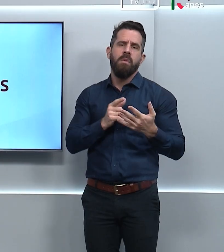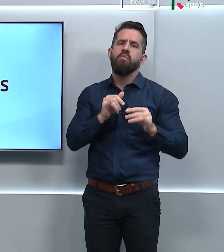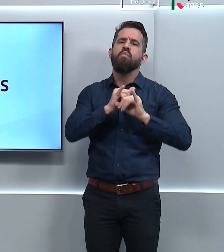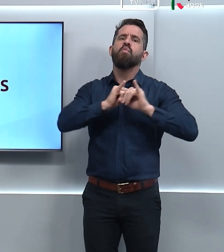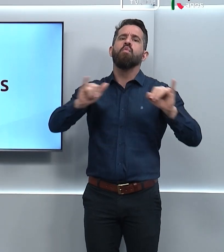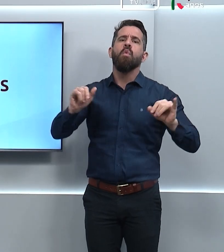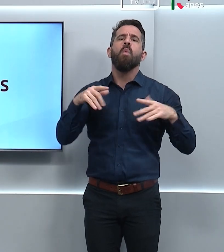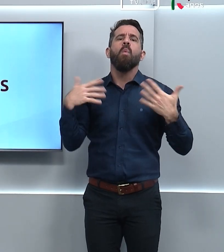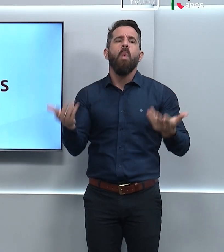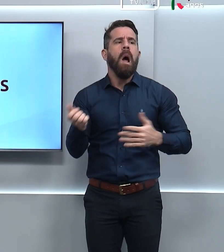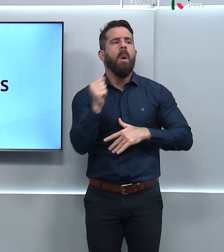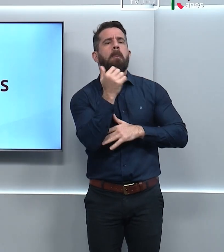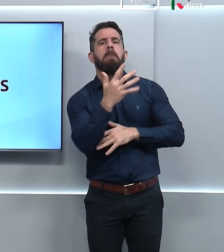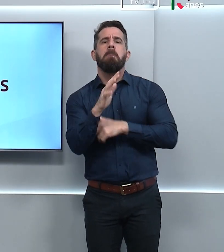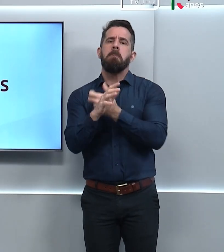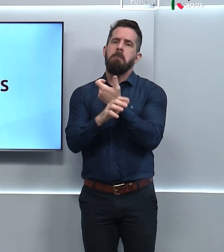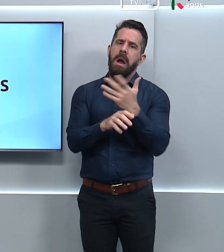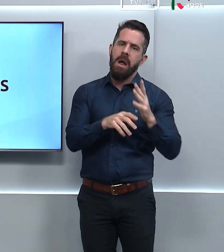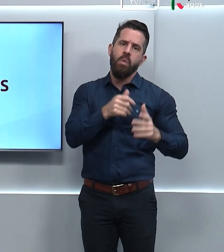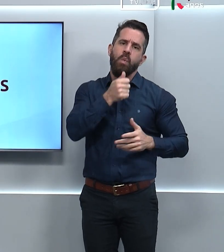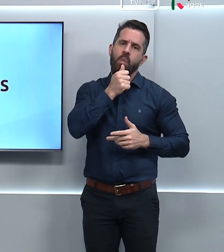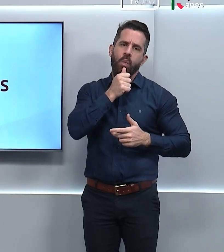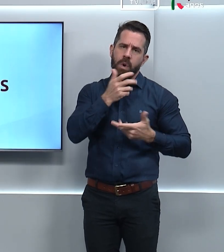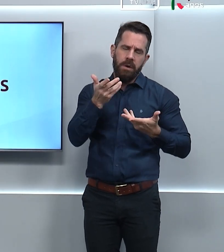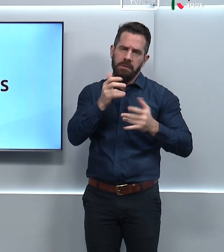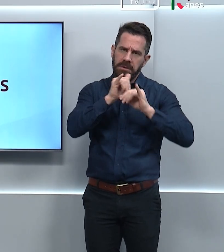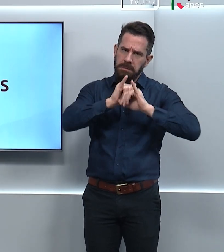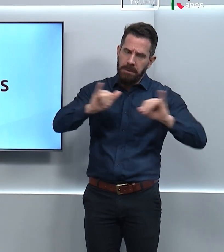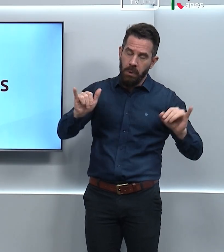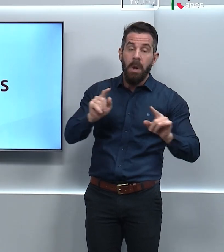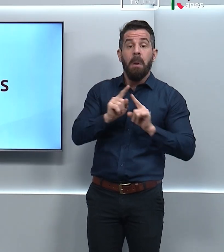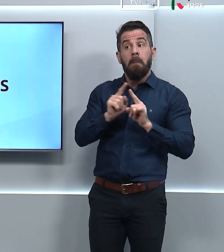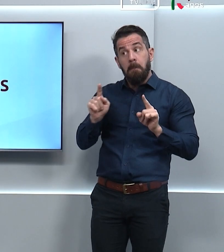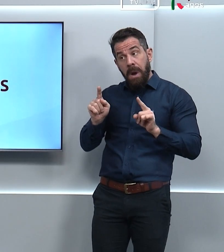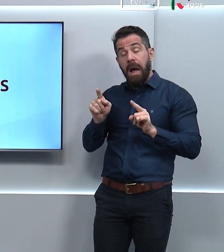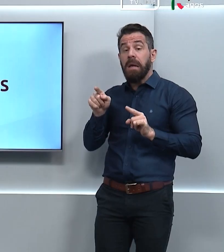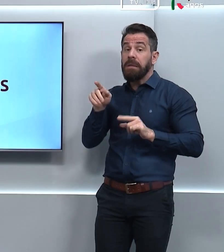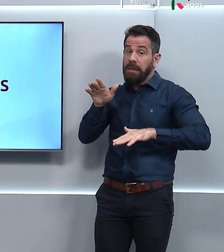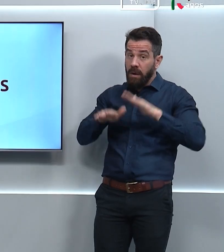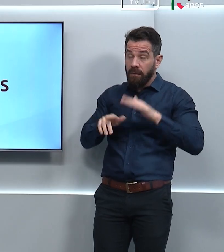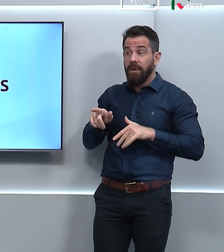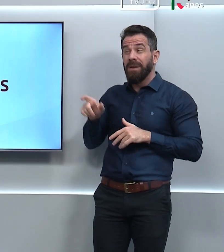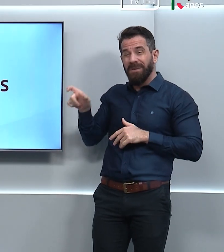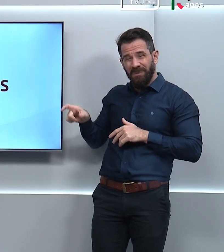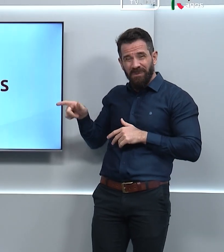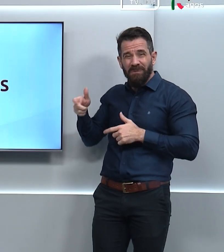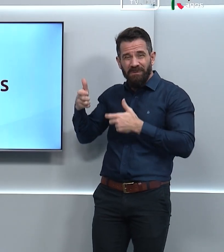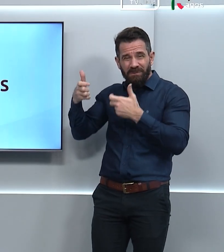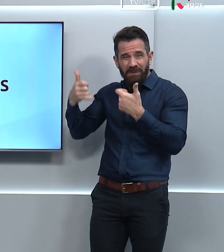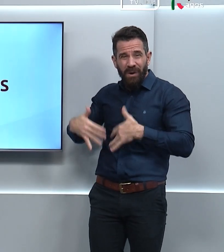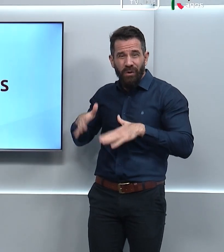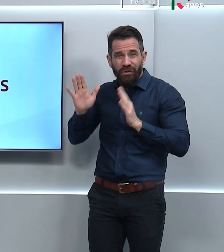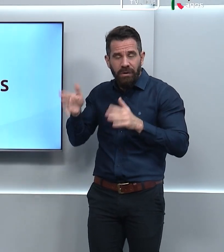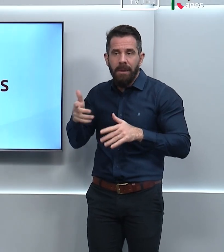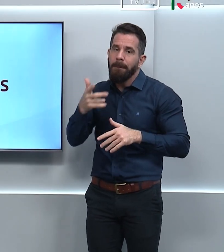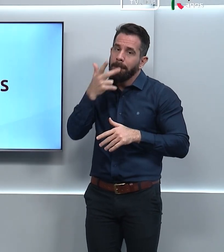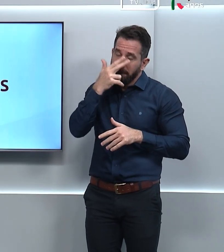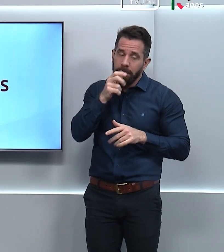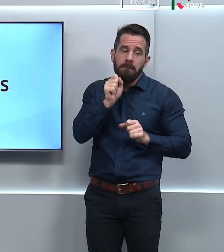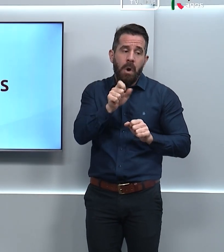foram divulgados, mas é importante falar disso, como o professor mesmo disse, né? Talvez isso dificulte o acesso de